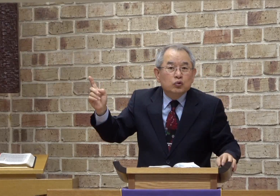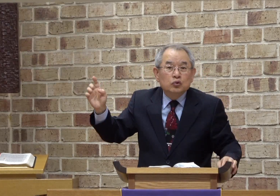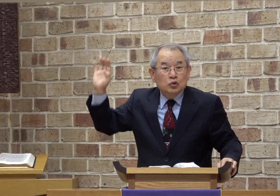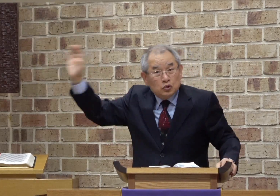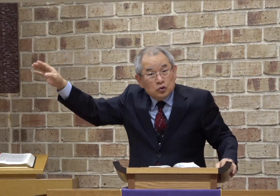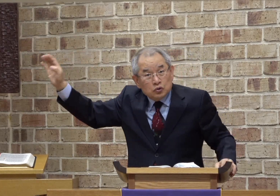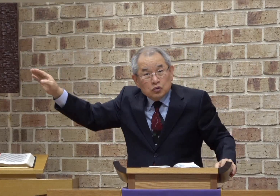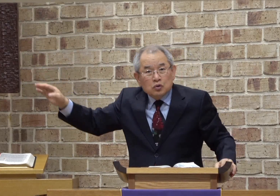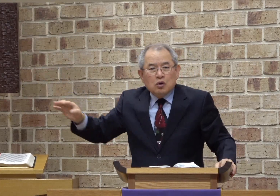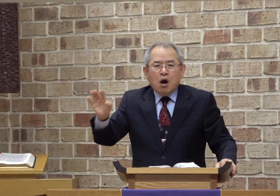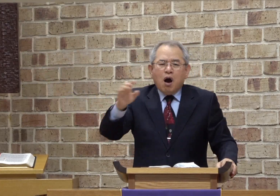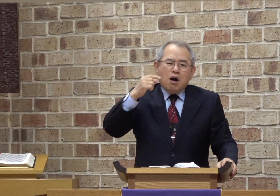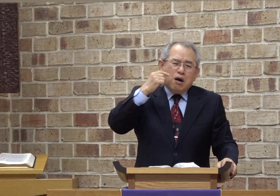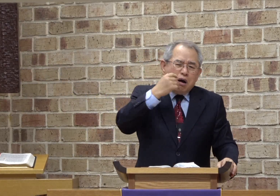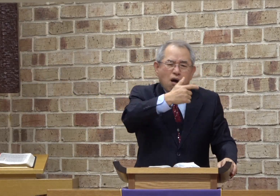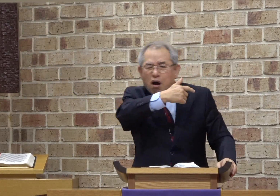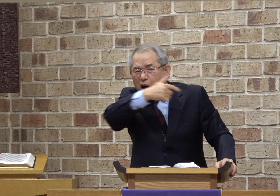이처럼 구원을 받는다는 것은